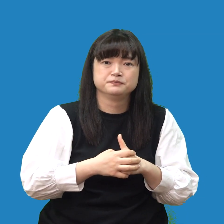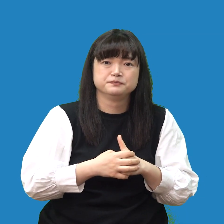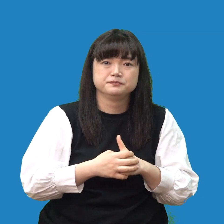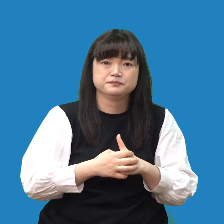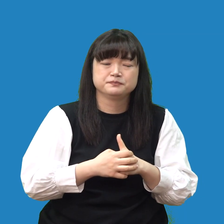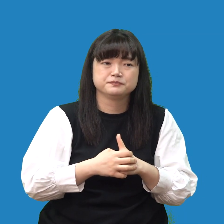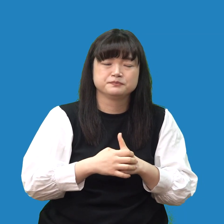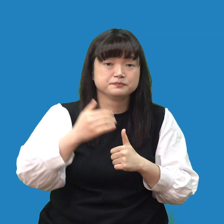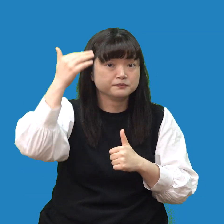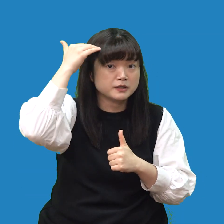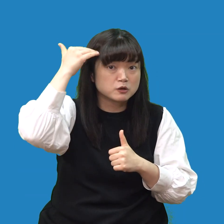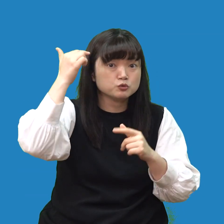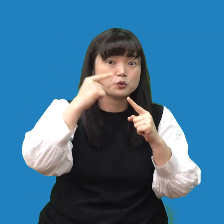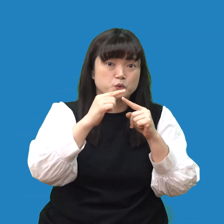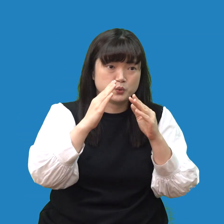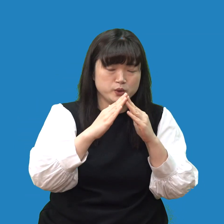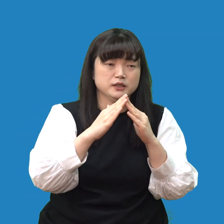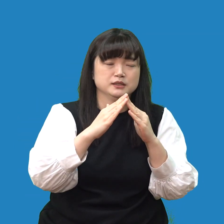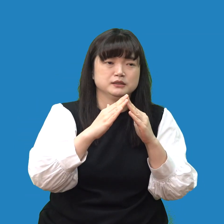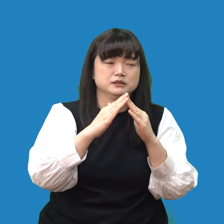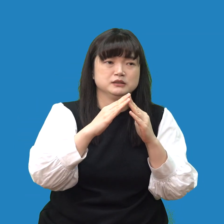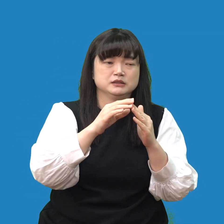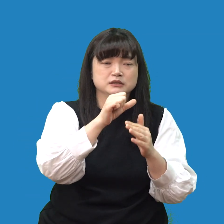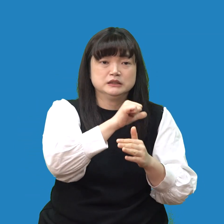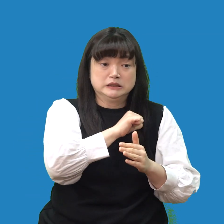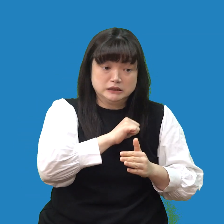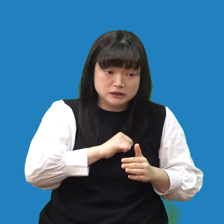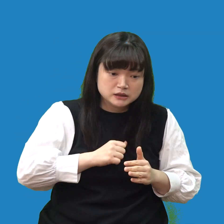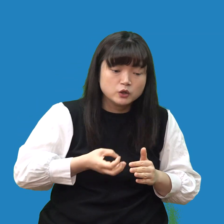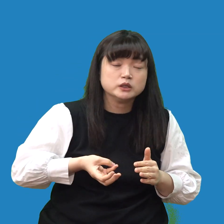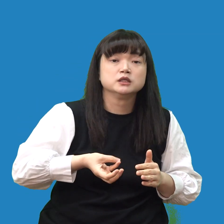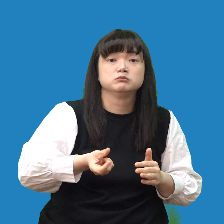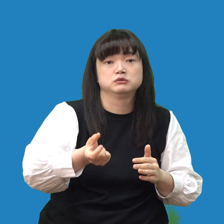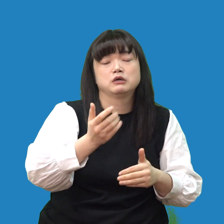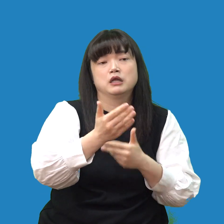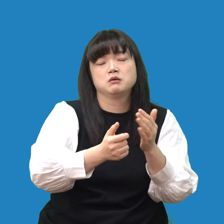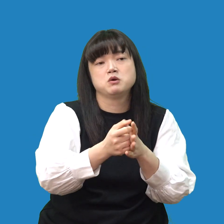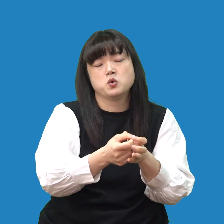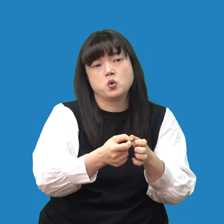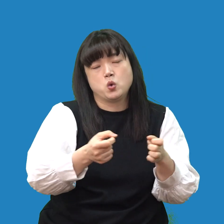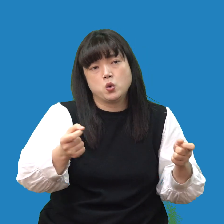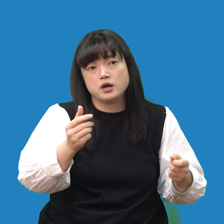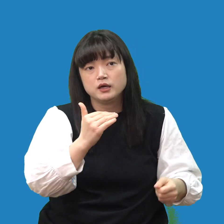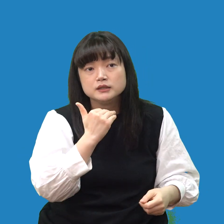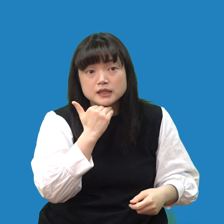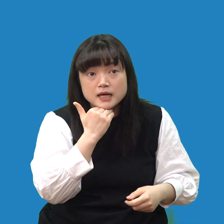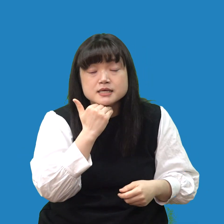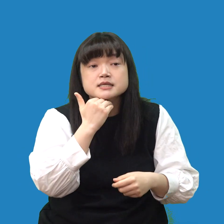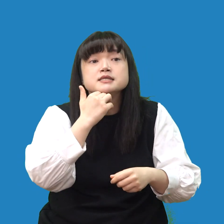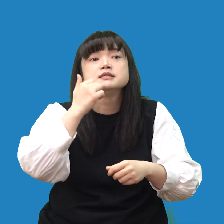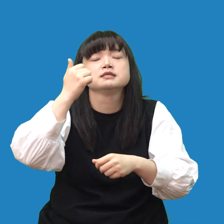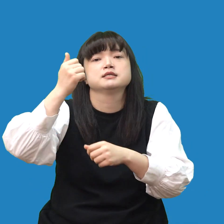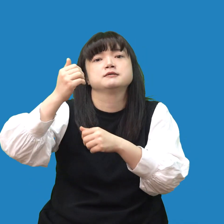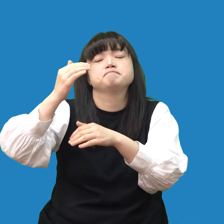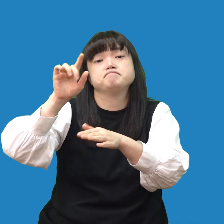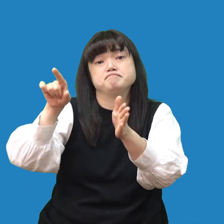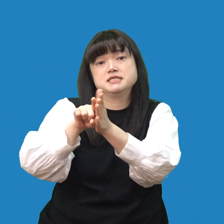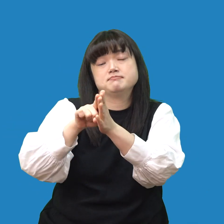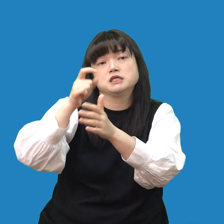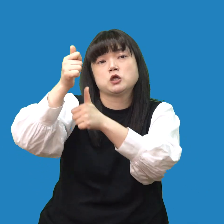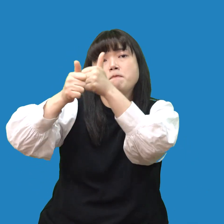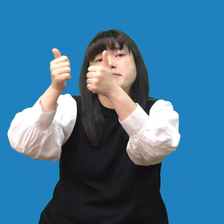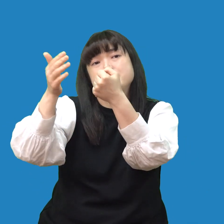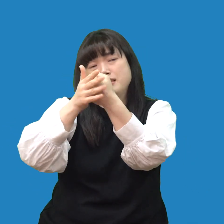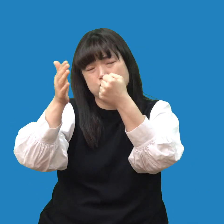우리 한국교회는 사실 인내로 씨를 뿌리고 하나님을 오래 기다린 우리 윗세대, 우리 믿음의 선배들